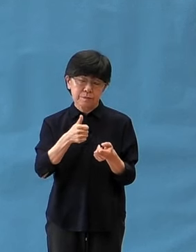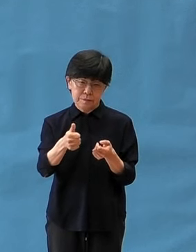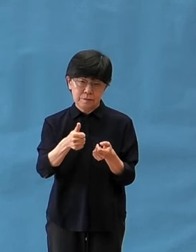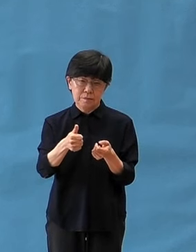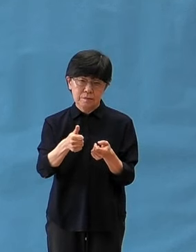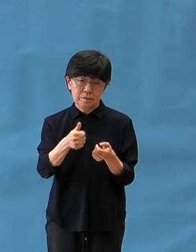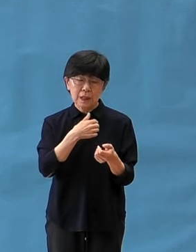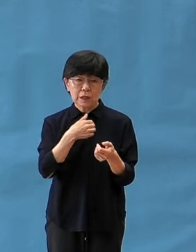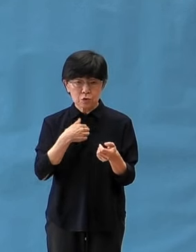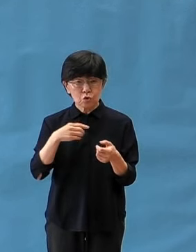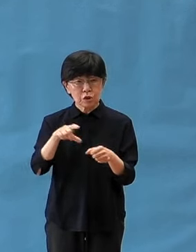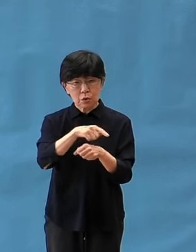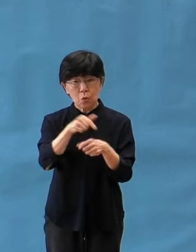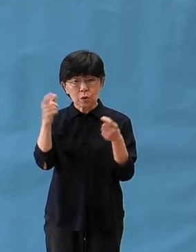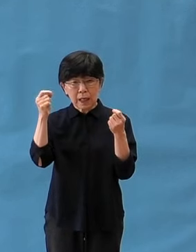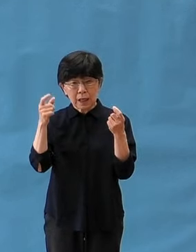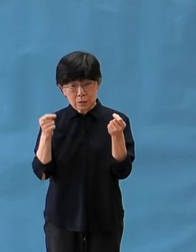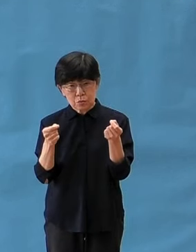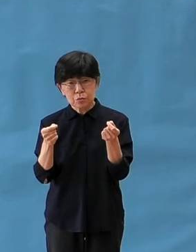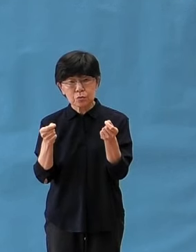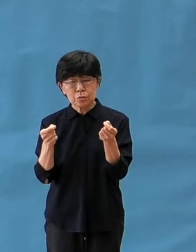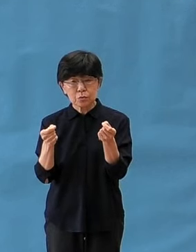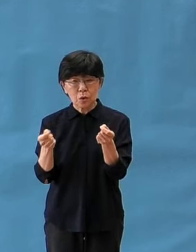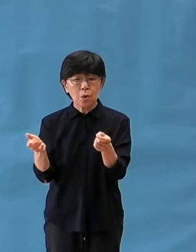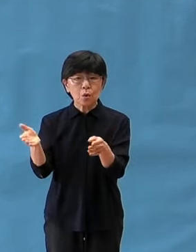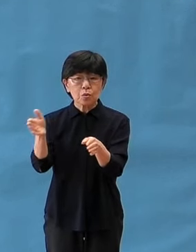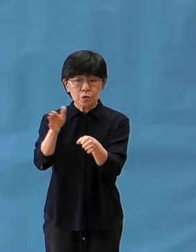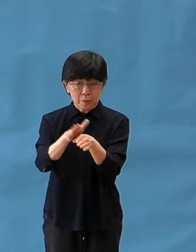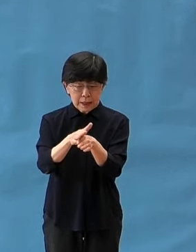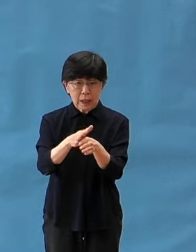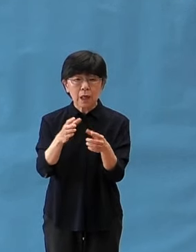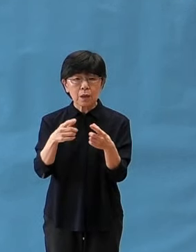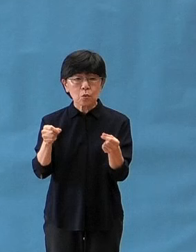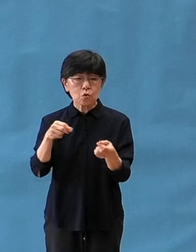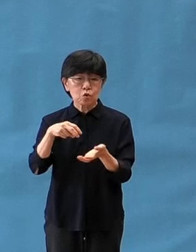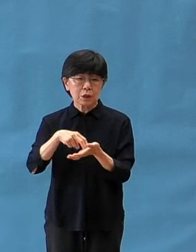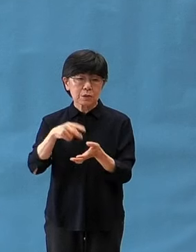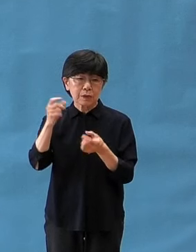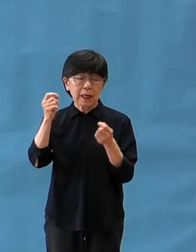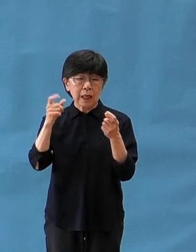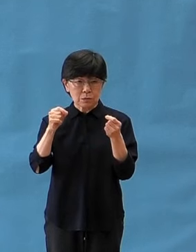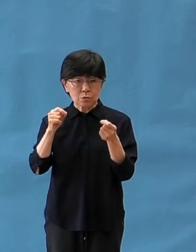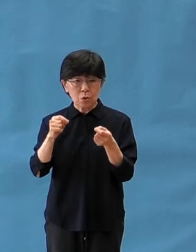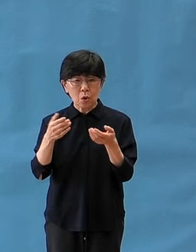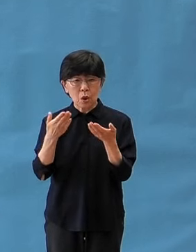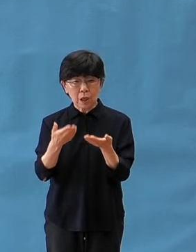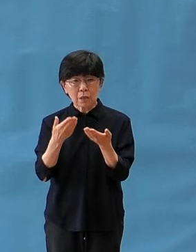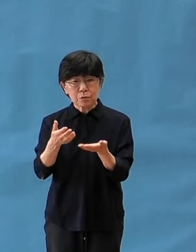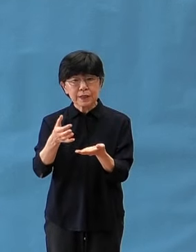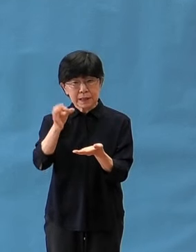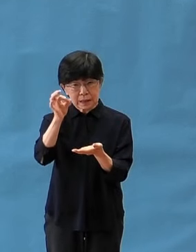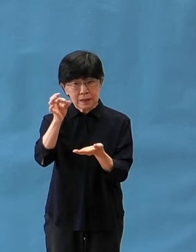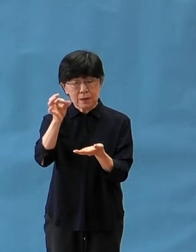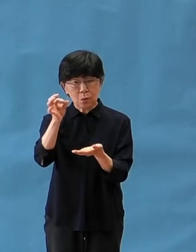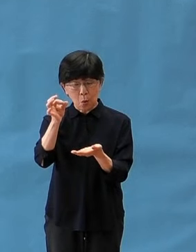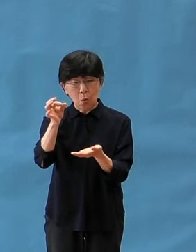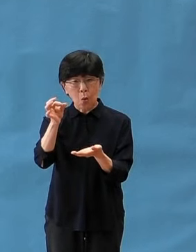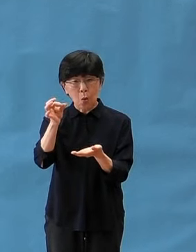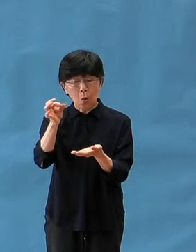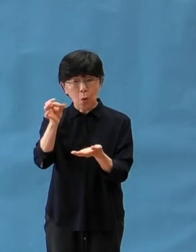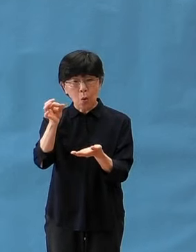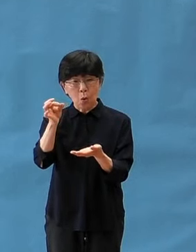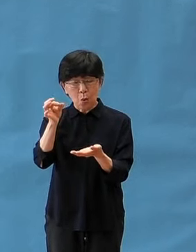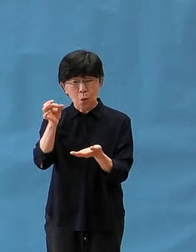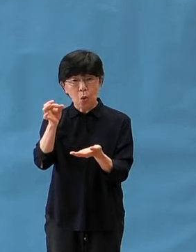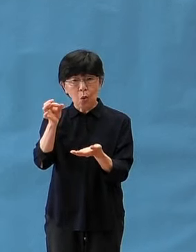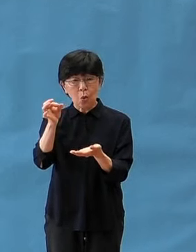た、その国立大学の授業料を、なんか競争力